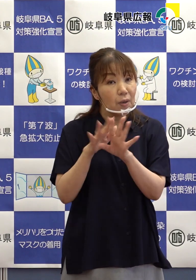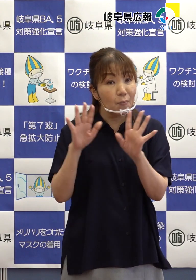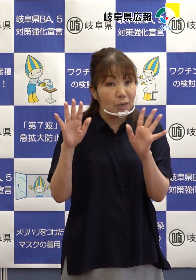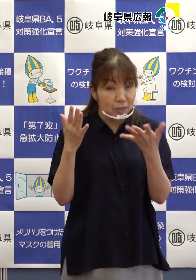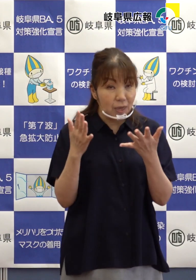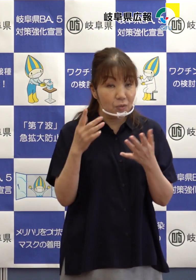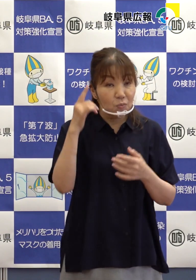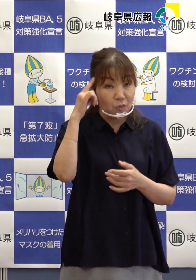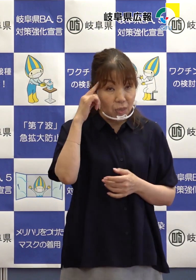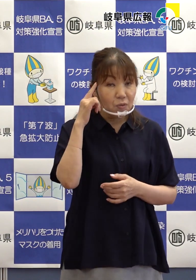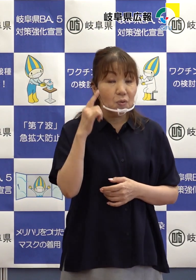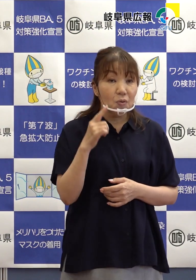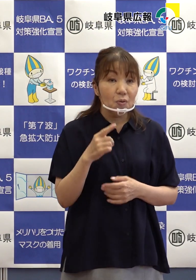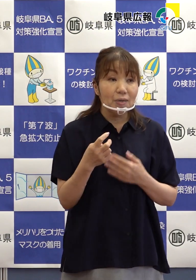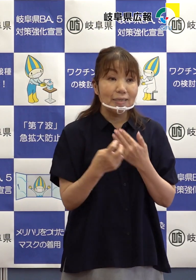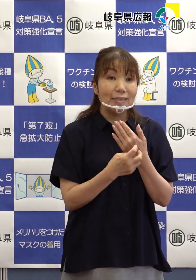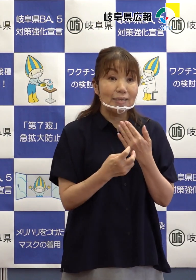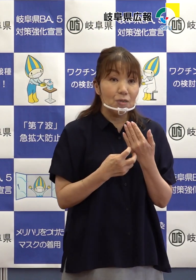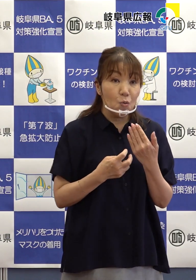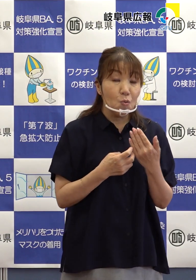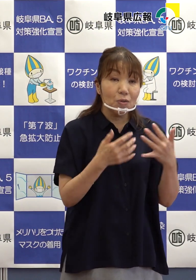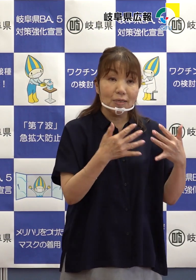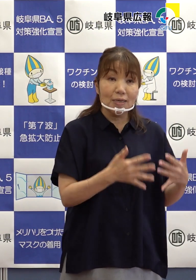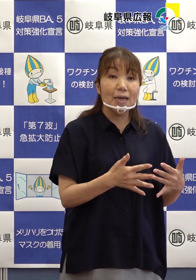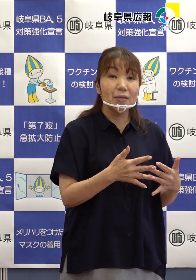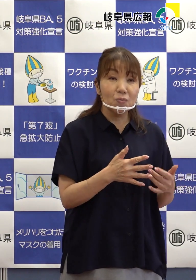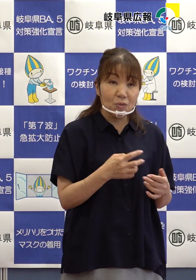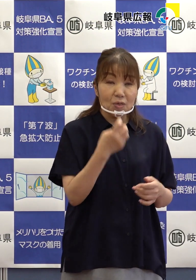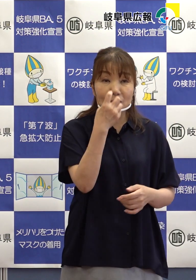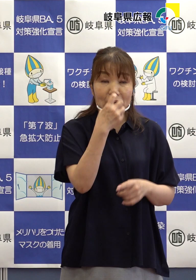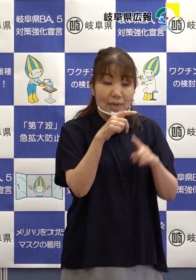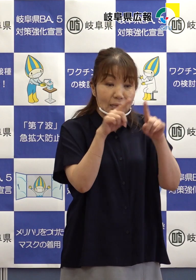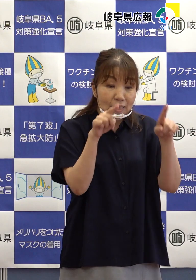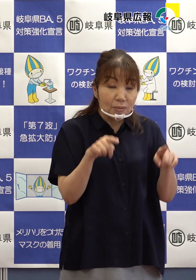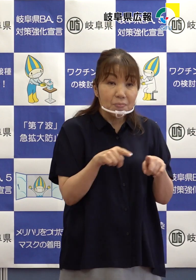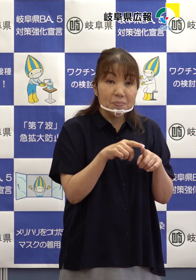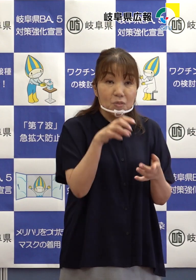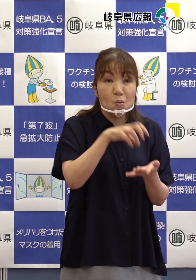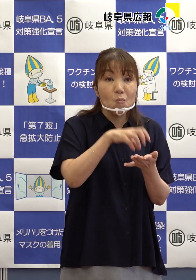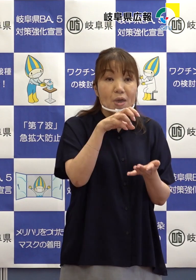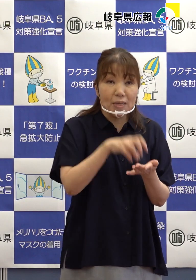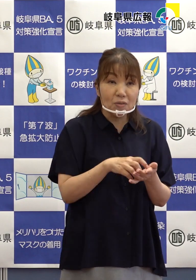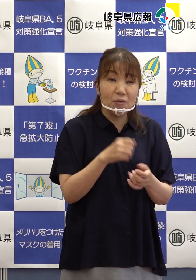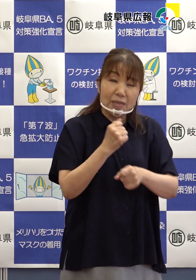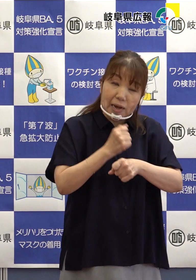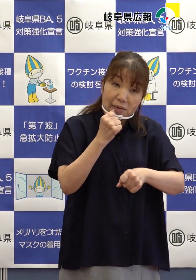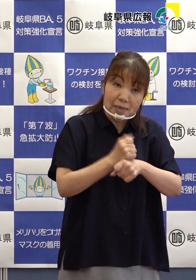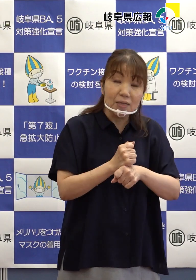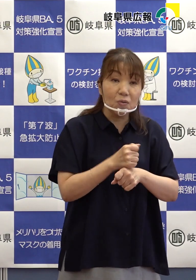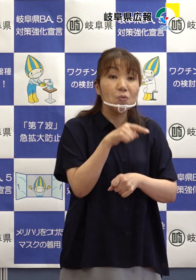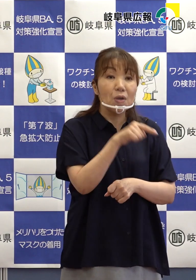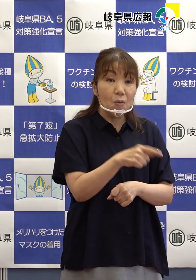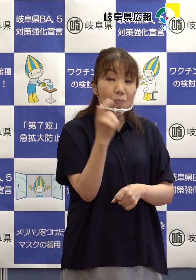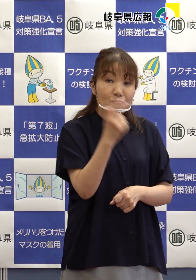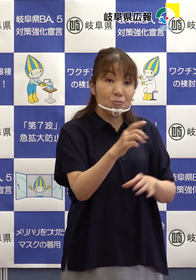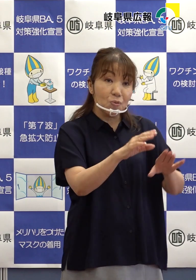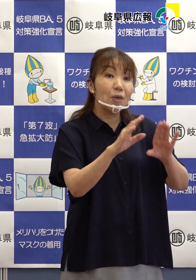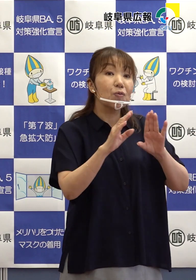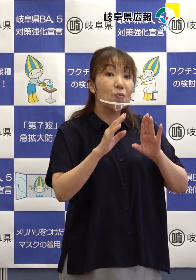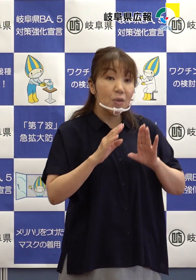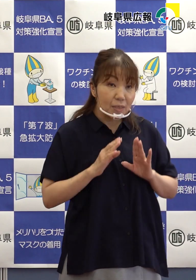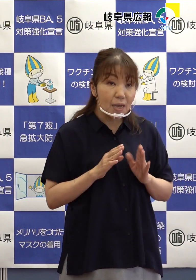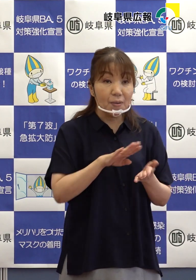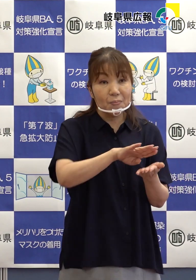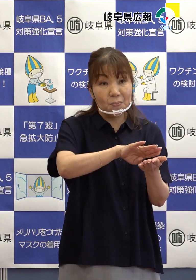あの結構入れ期間としてはですねhansa であるということなのでそれをまあしっかり受け止めていらしておき